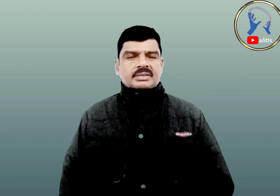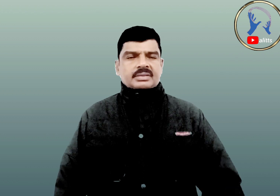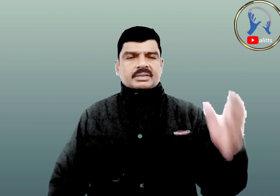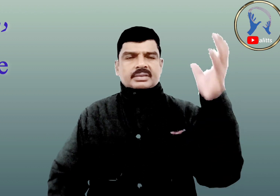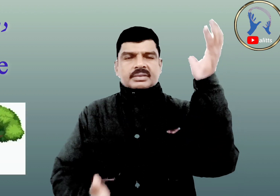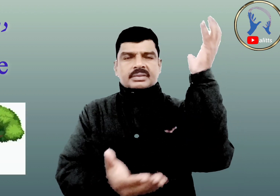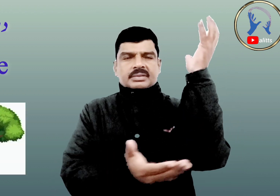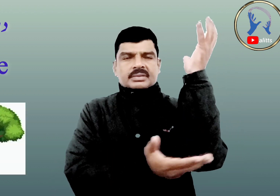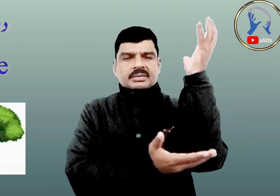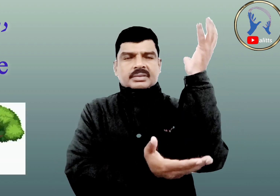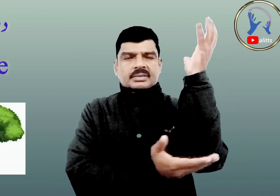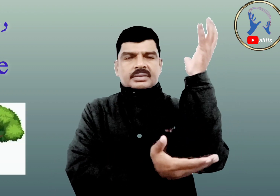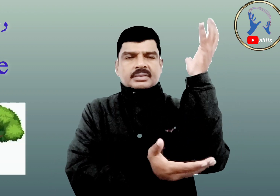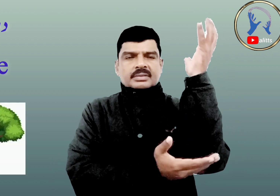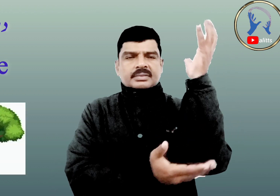दरख्त।